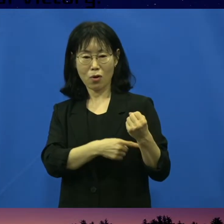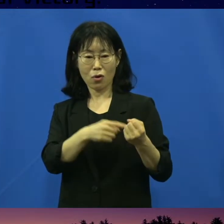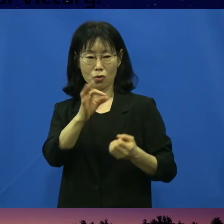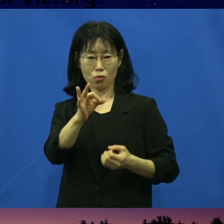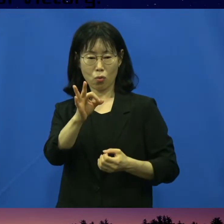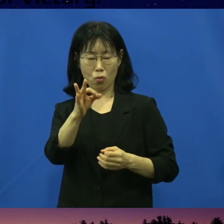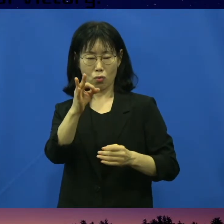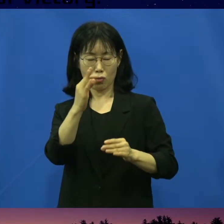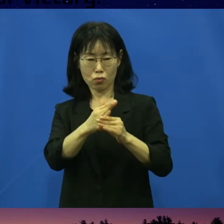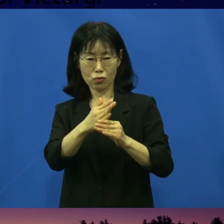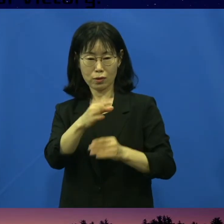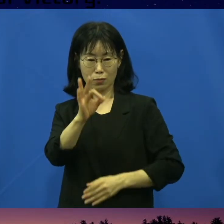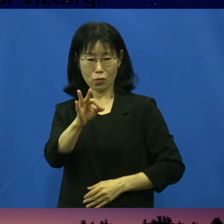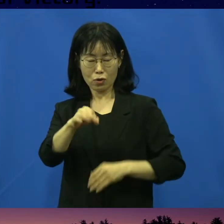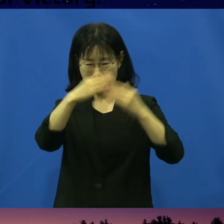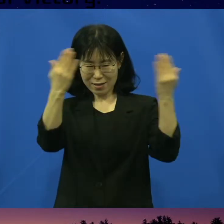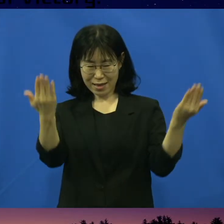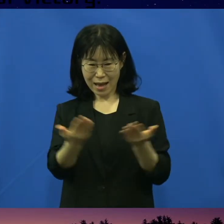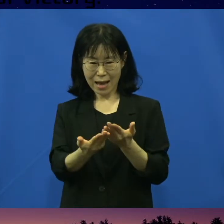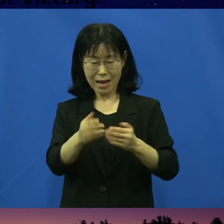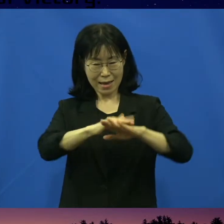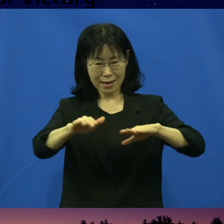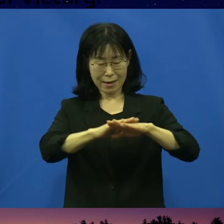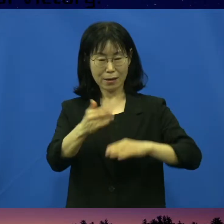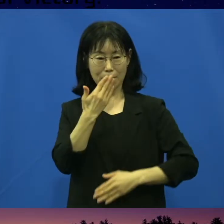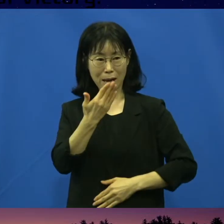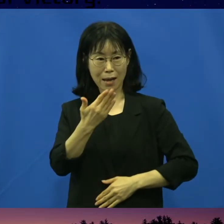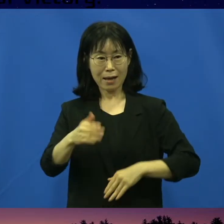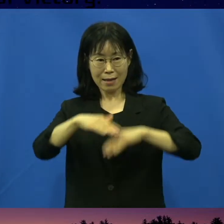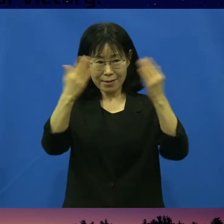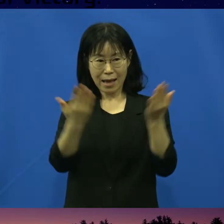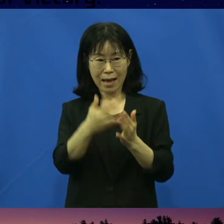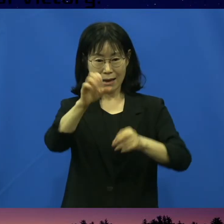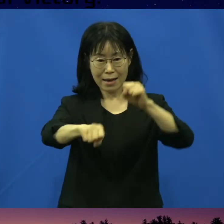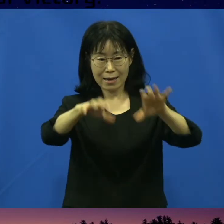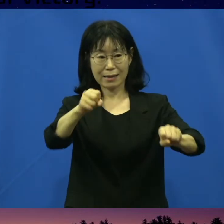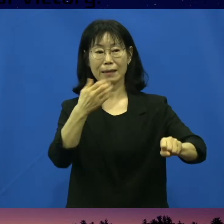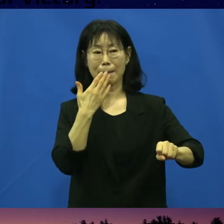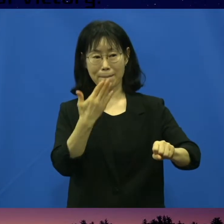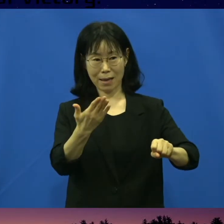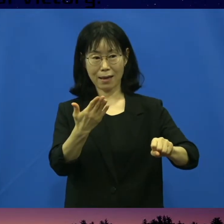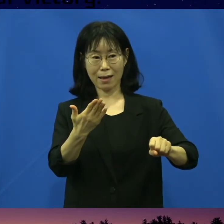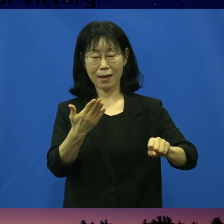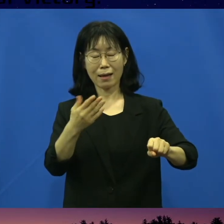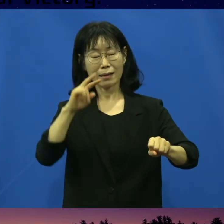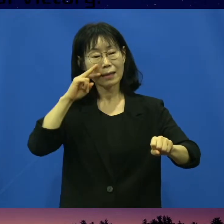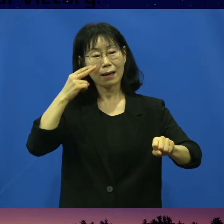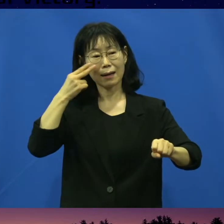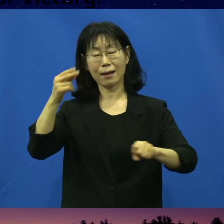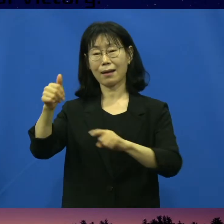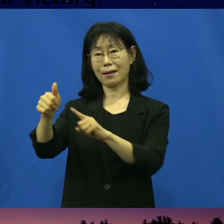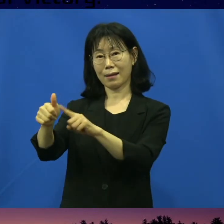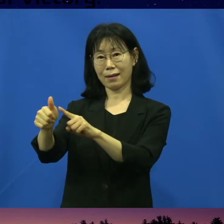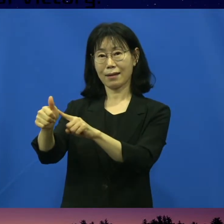만능주의 전형. 그 나만이 가지고 있는 그 짐수레에는 대단한 보물들이 되어 있는 거.